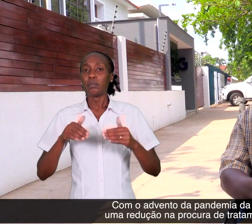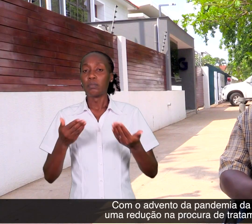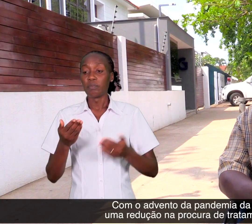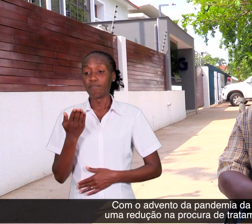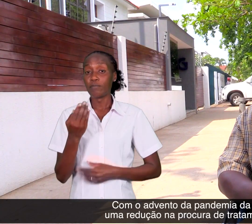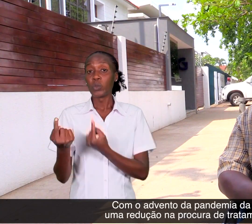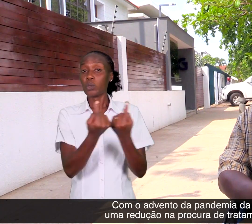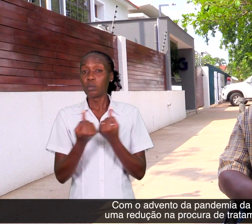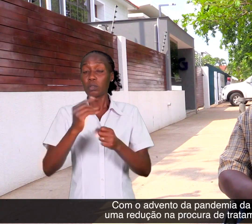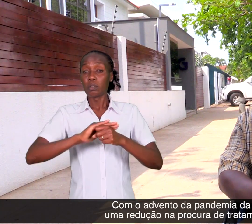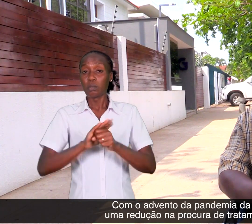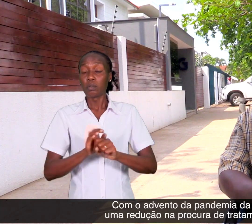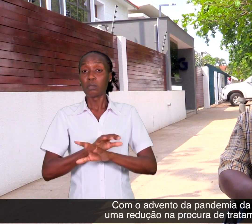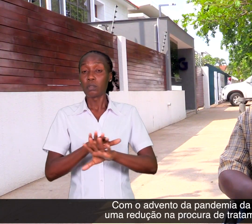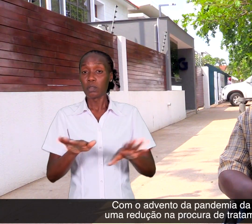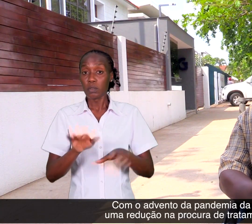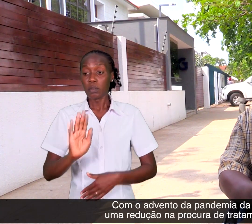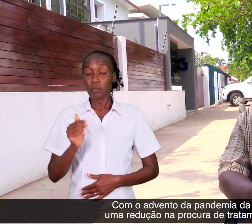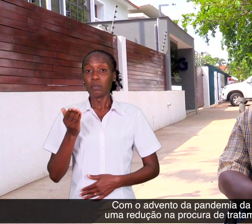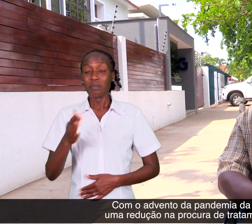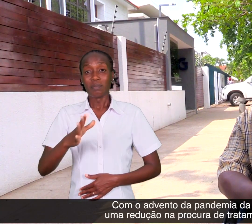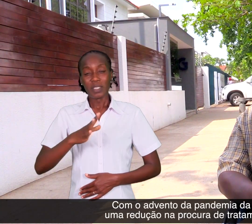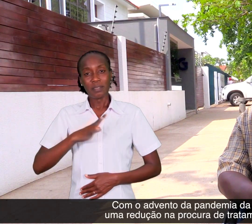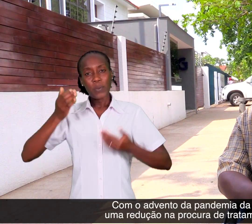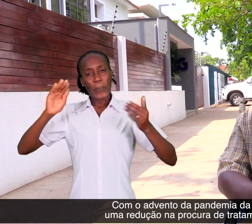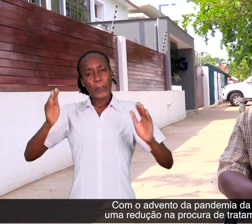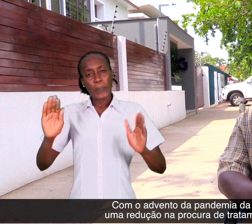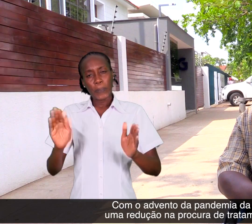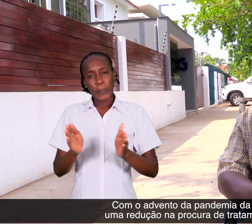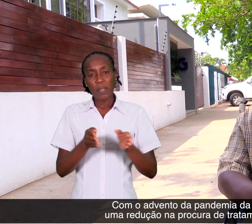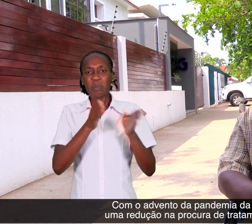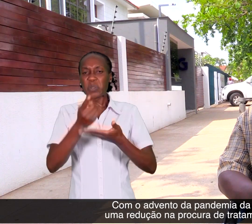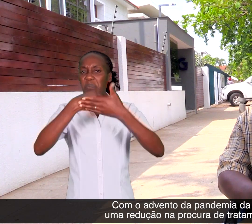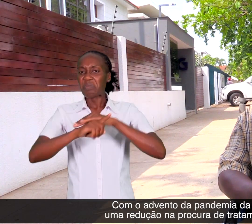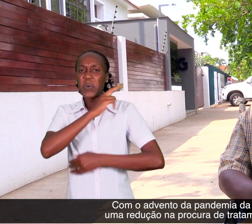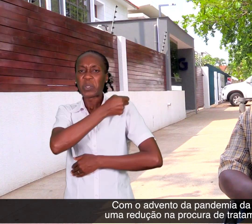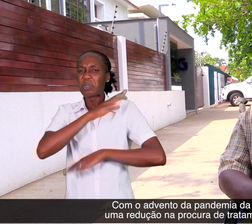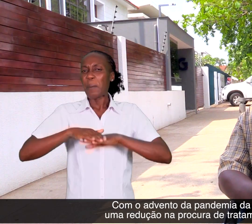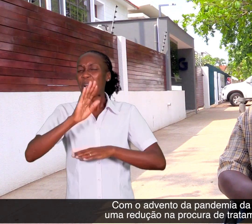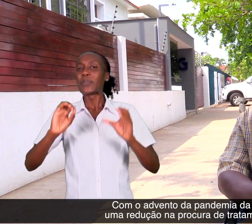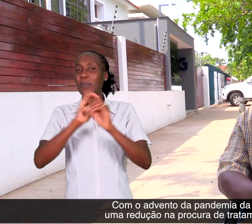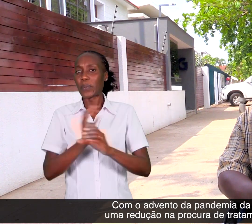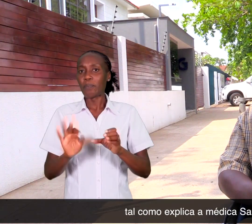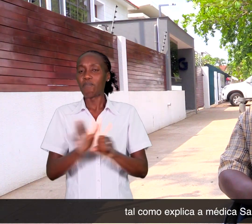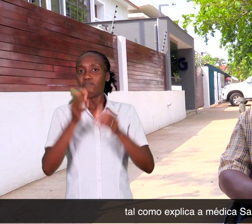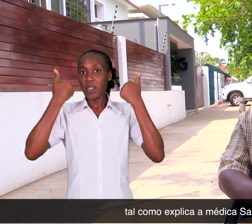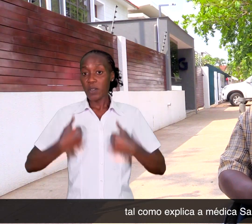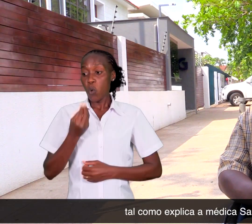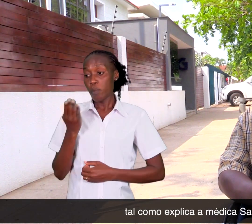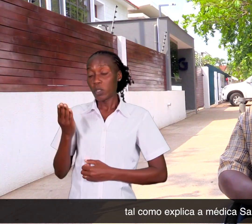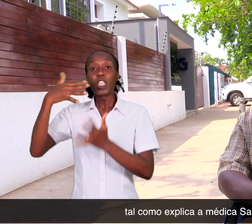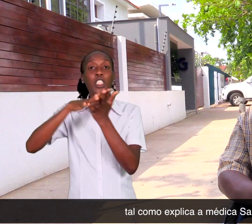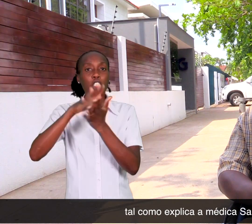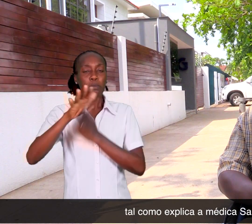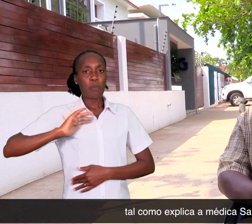Com o advento da pandemia da Covid-19, houve uma redução na procura de tratamento da diabetes, tal